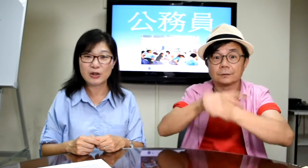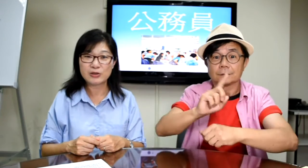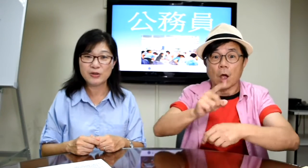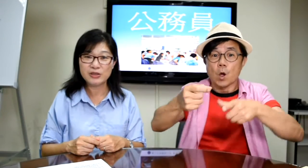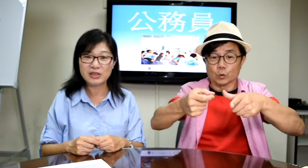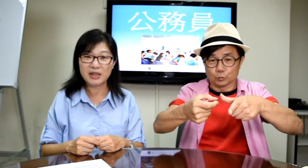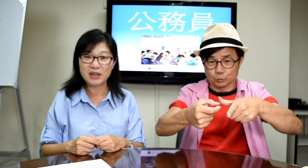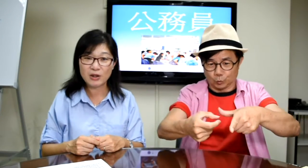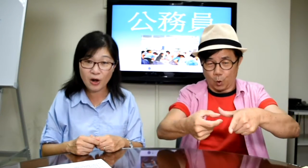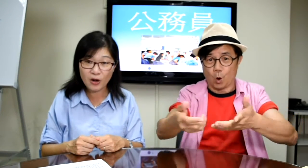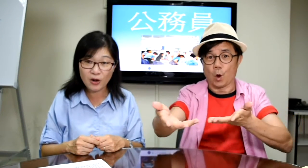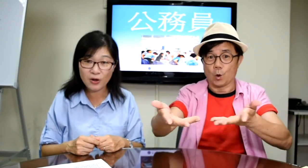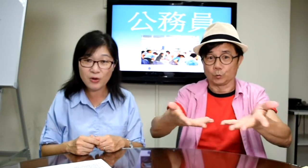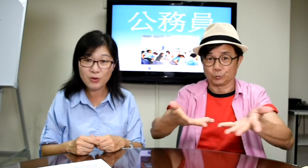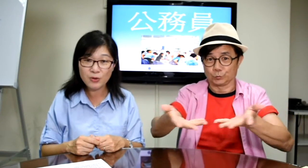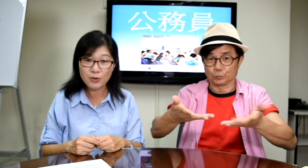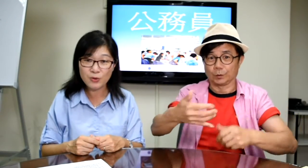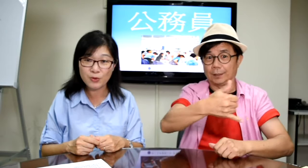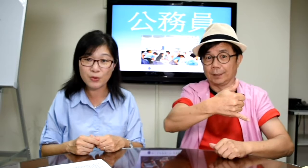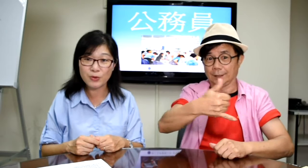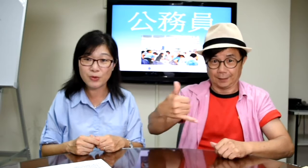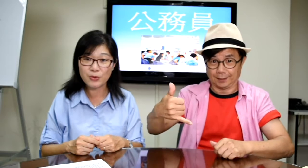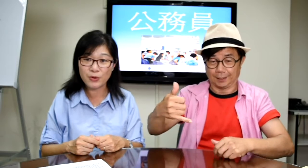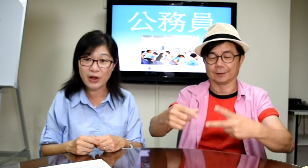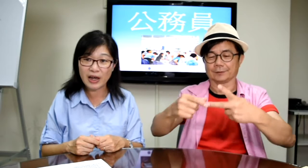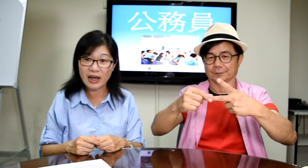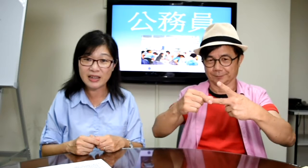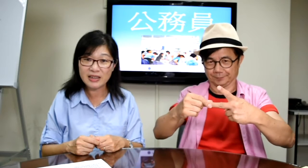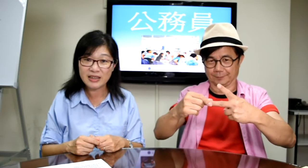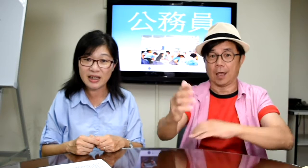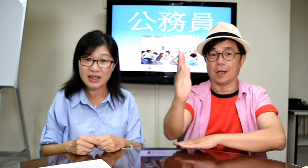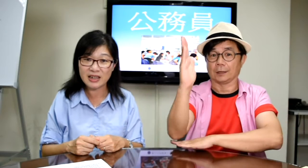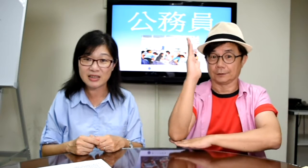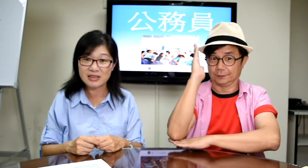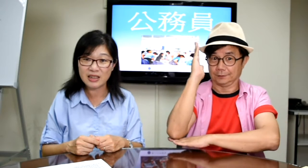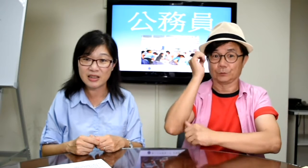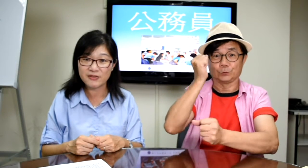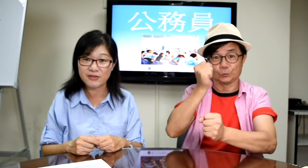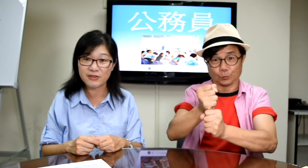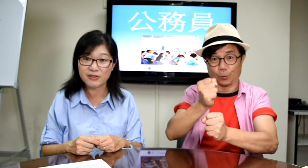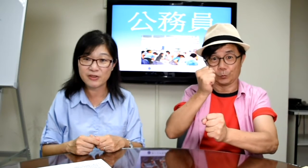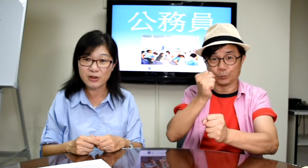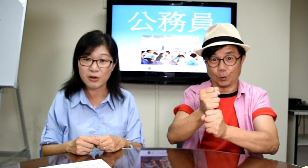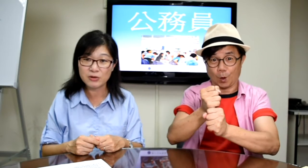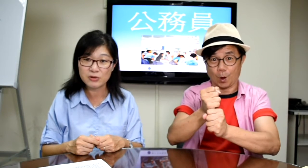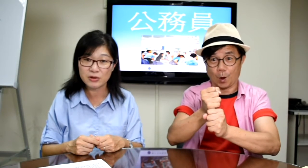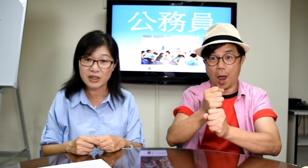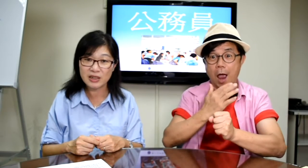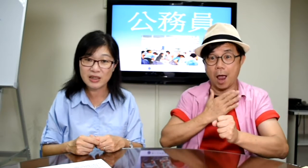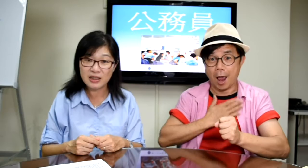手语是什么？公务员，第二个政府工作，